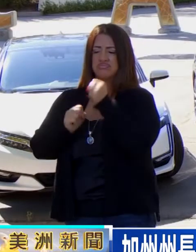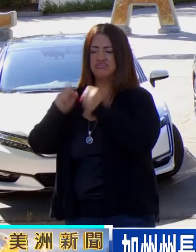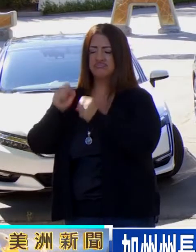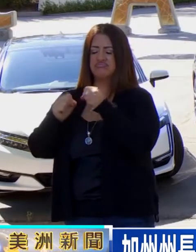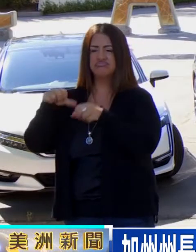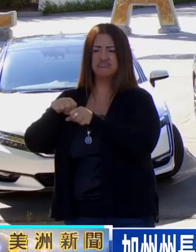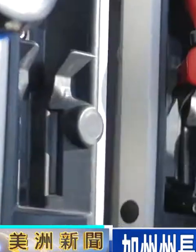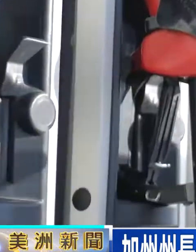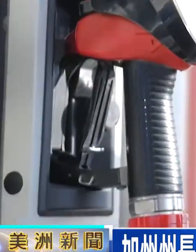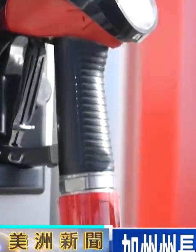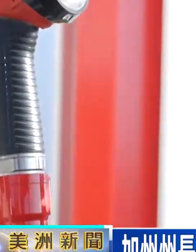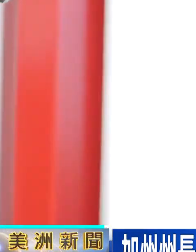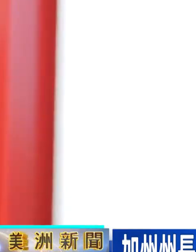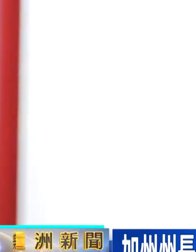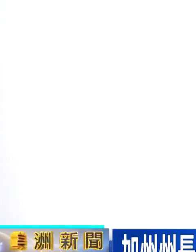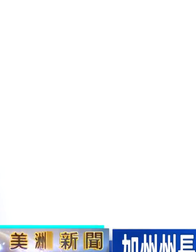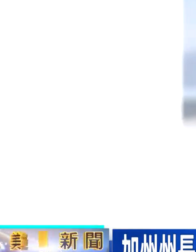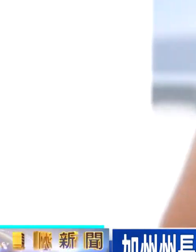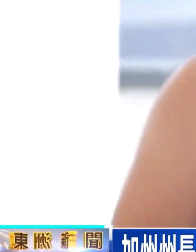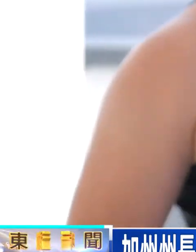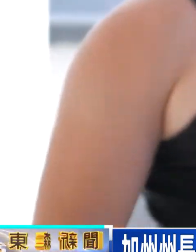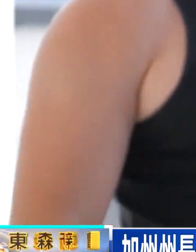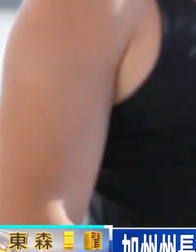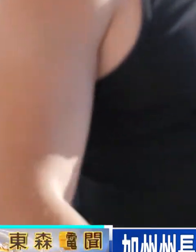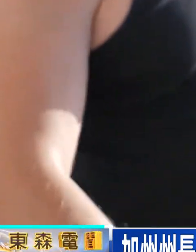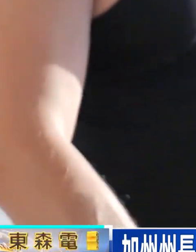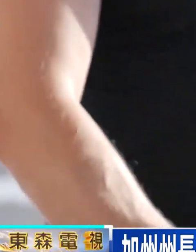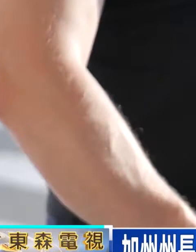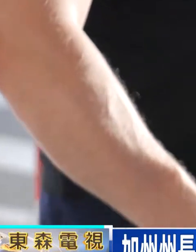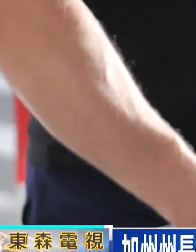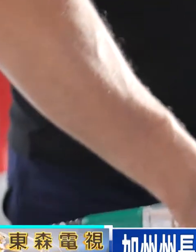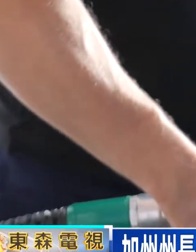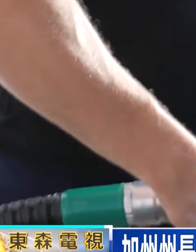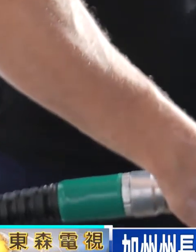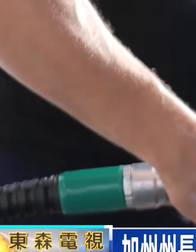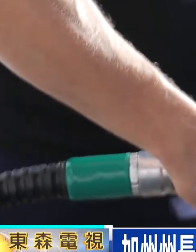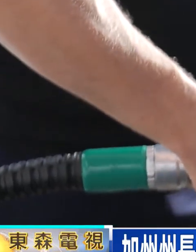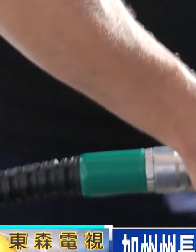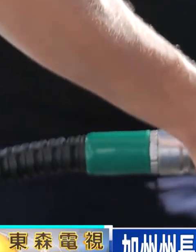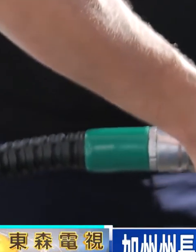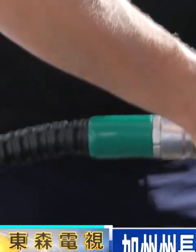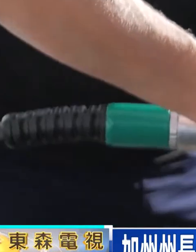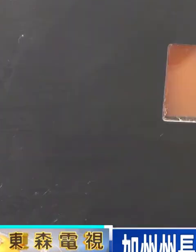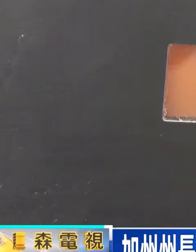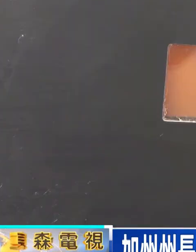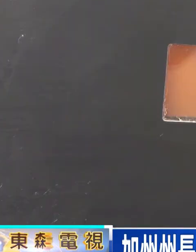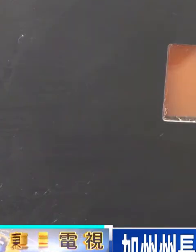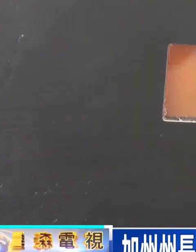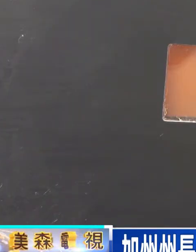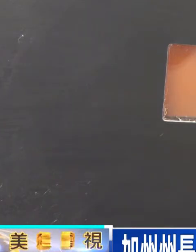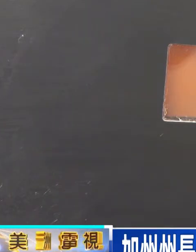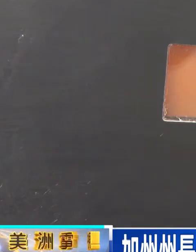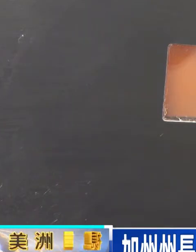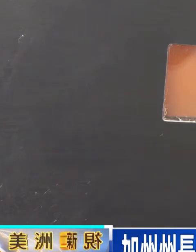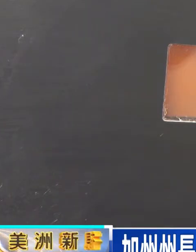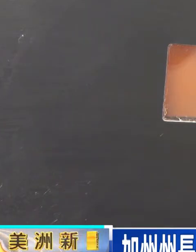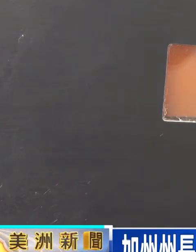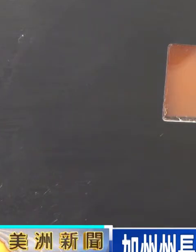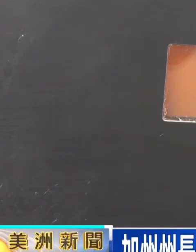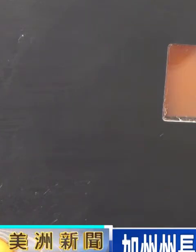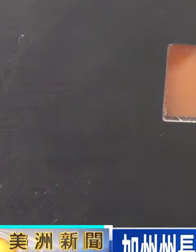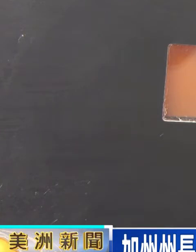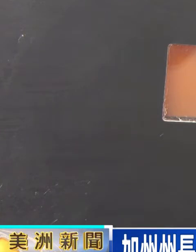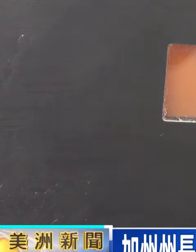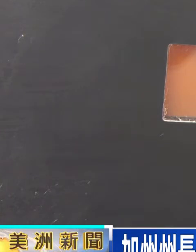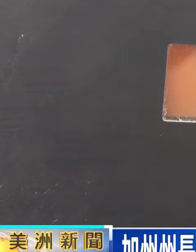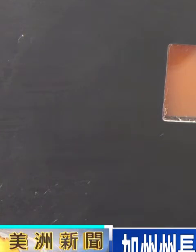还特别说明，新法并非全面禁止人们拥有汽油动力的汽车或在二手市场上出售。法律只是终止所有汽油